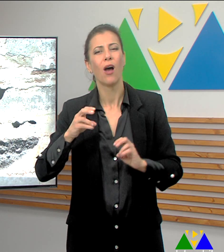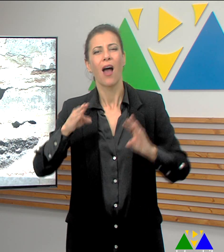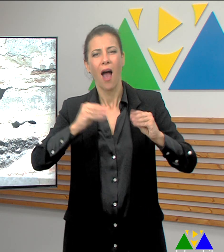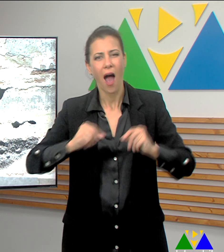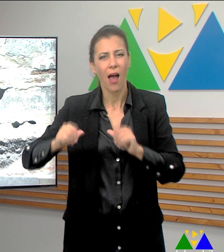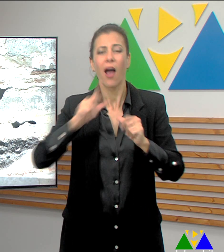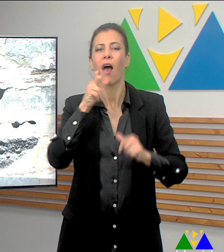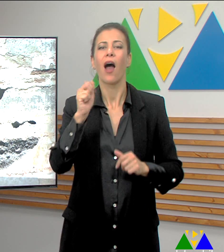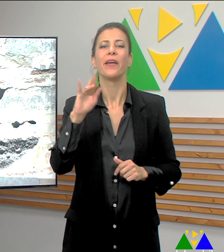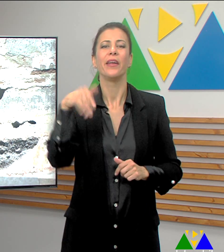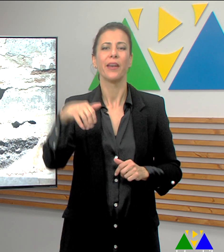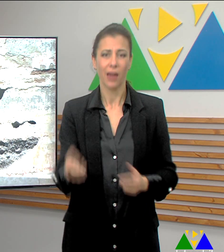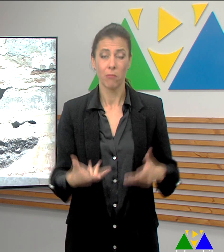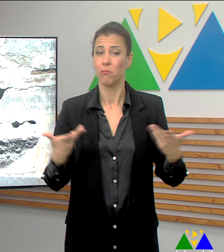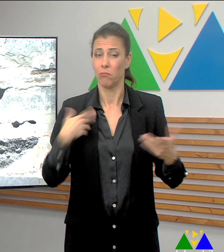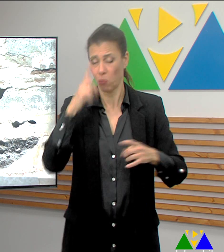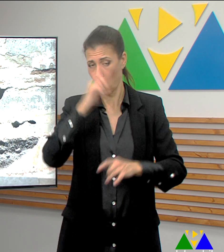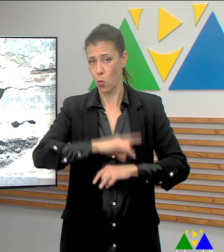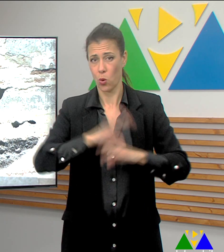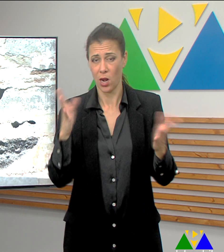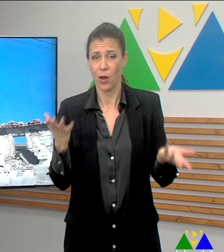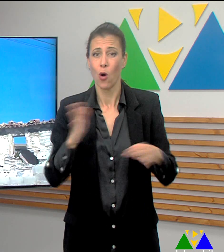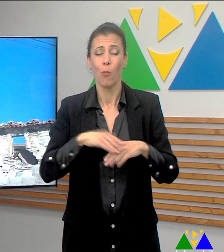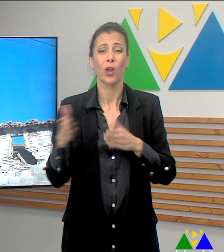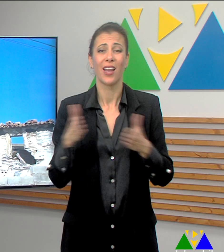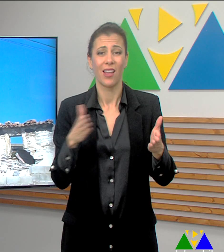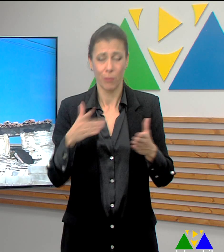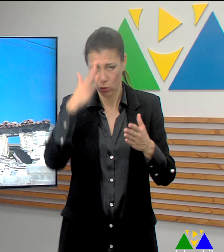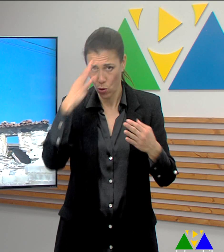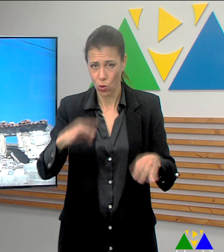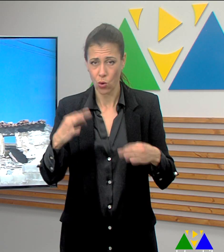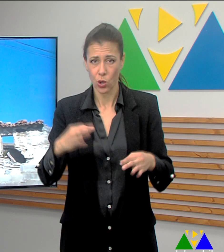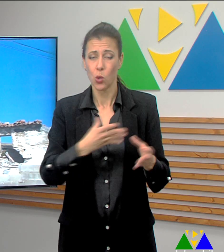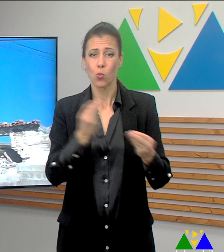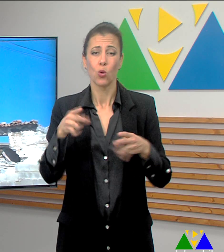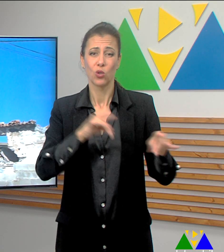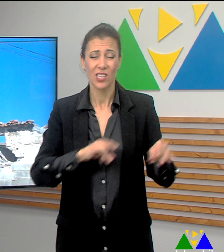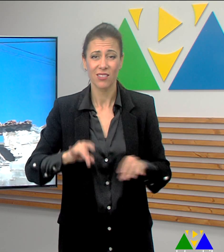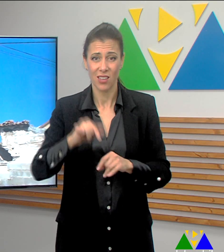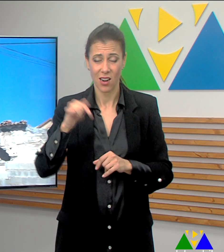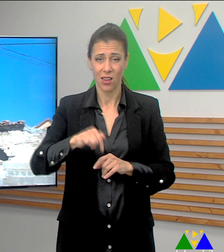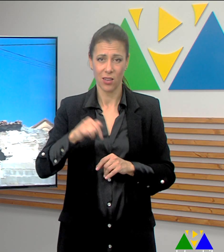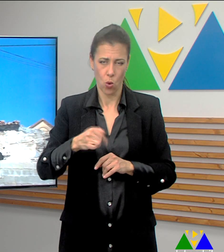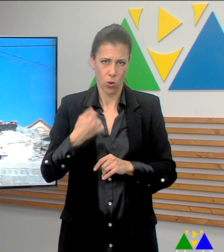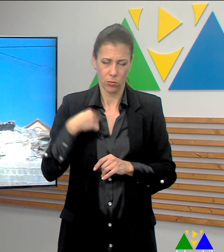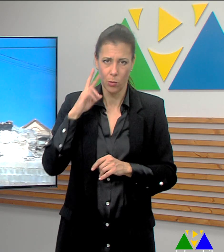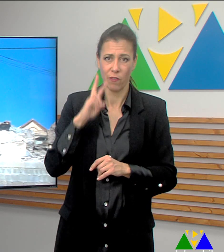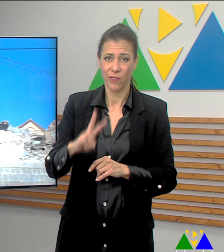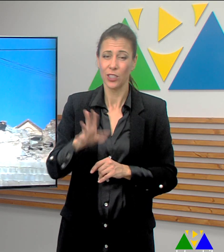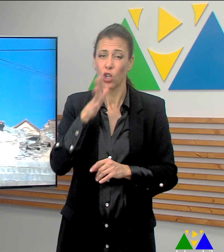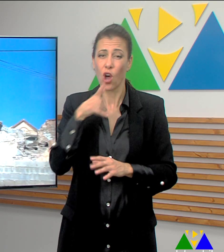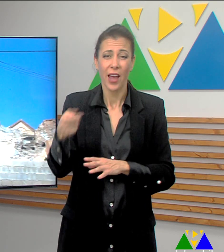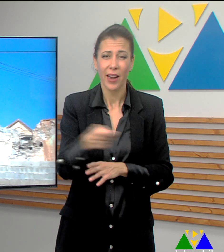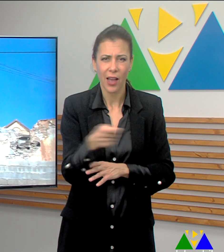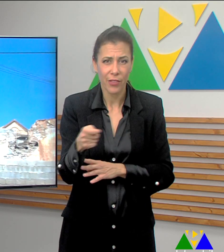molinos de harina. Sencillamente por una época, como es lógico, donde muchas tierras de estas que estamos viendo hoy de regadío, en aquella